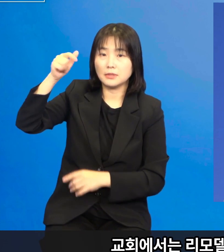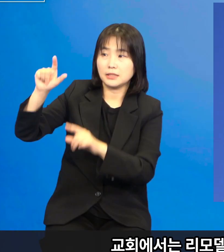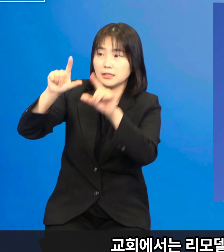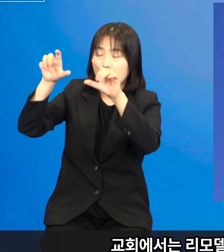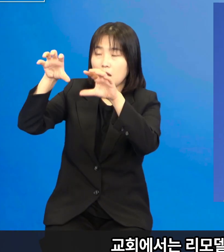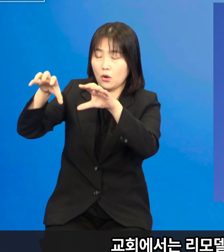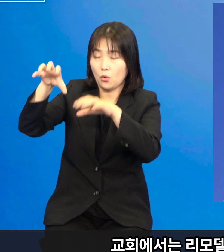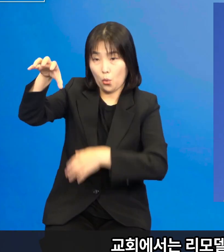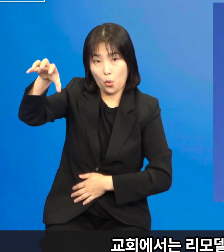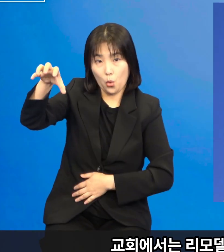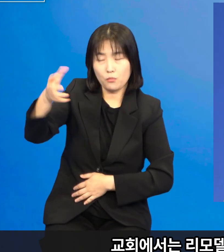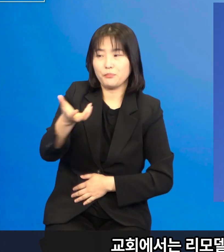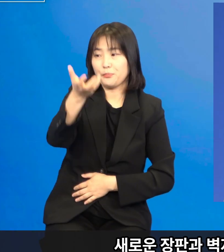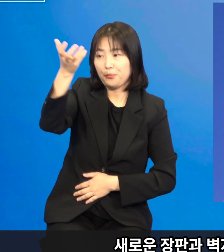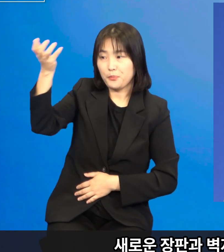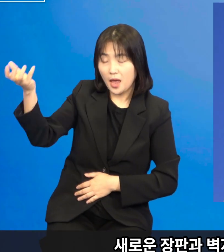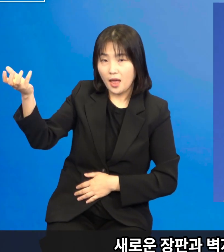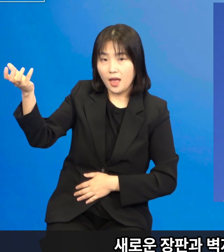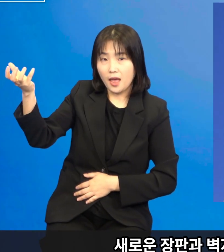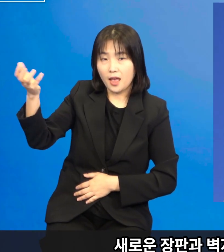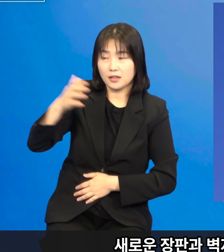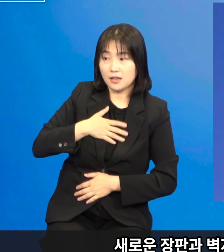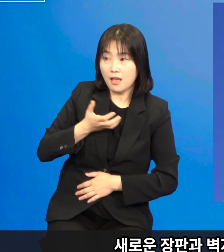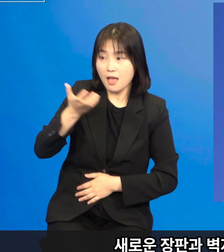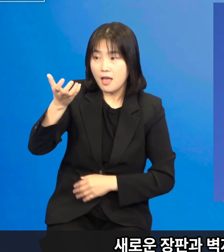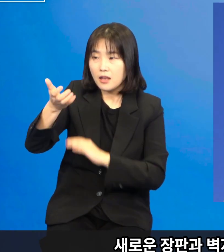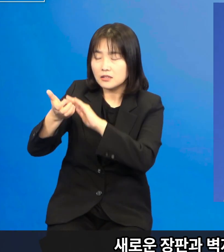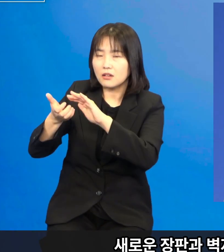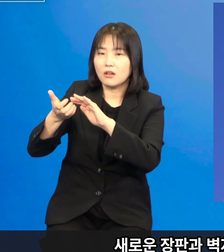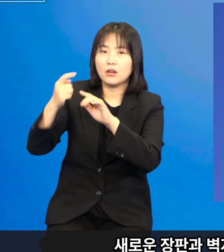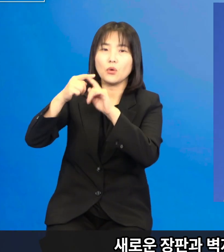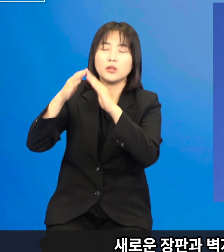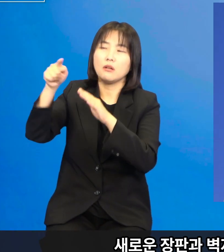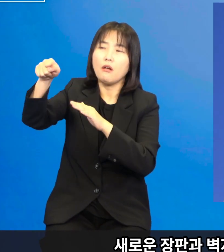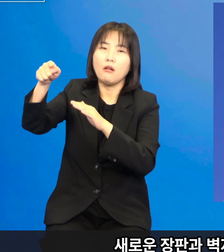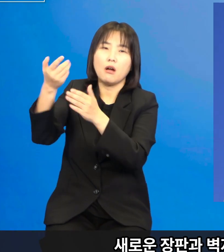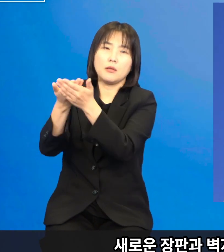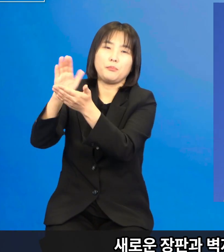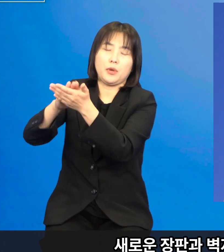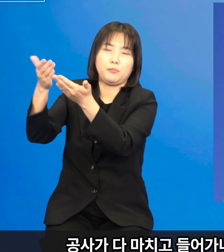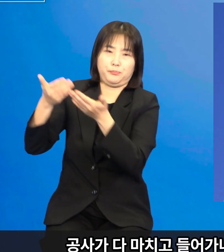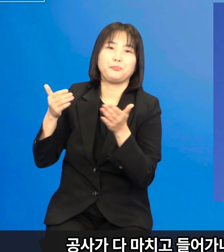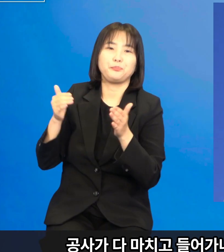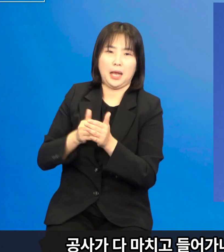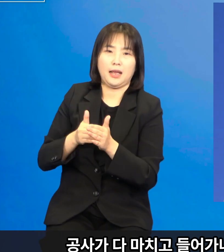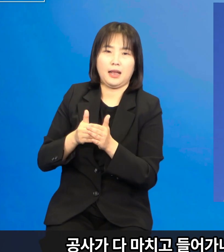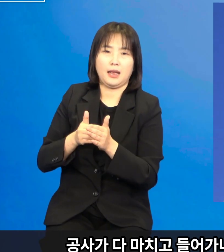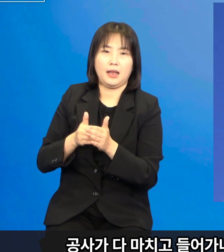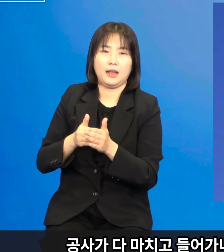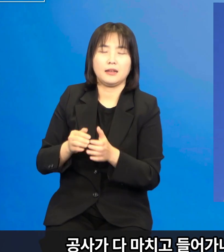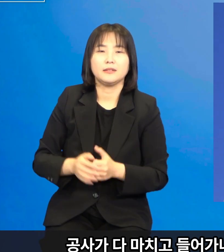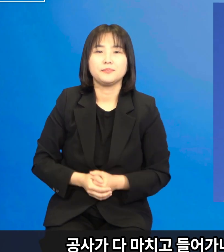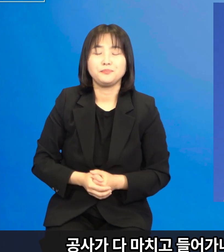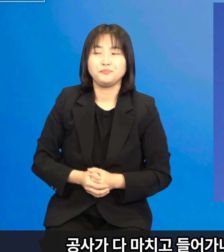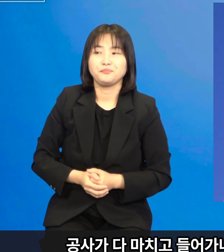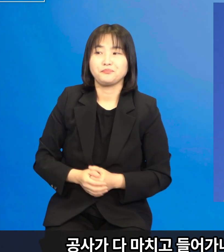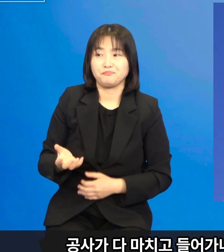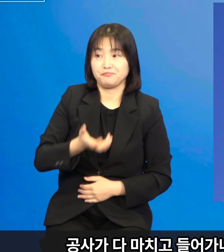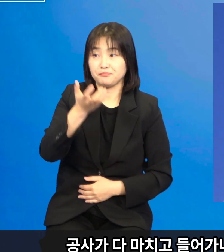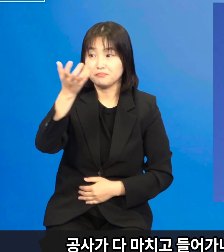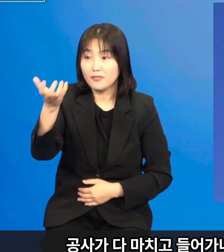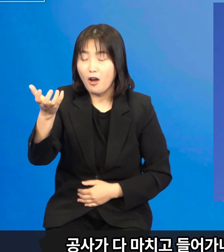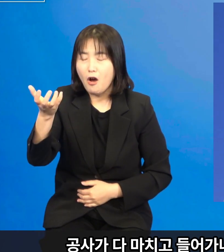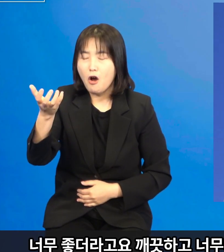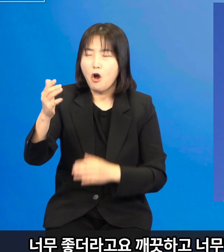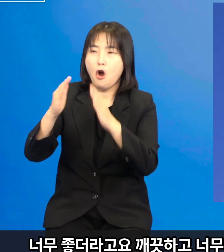교회에서는 리모델링을 해주셨습니다. 새로운 장판과 벽지를 다 해주셨어요. 공사가 다 마치고 들어가니까 아주